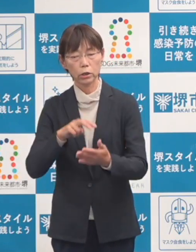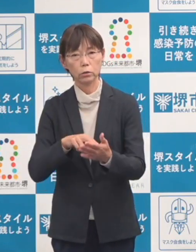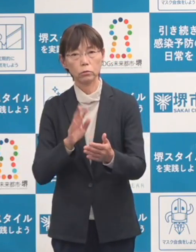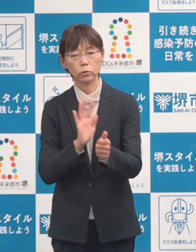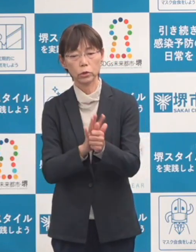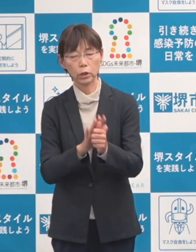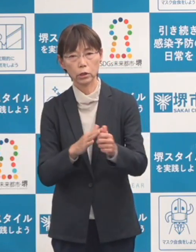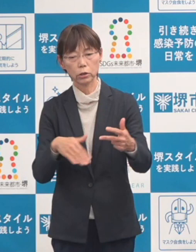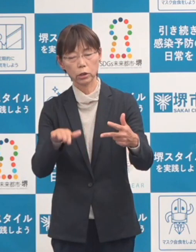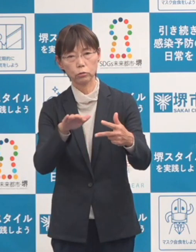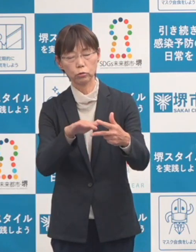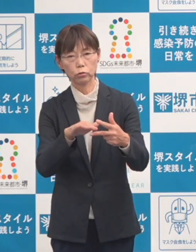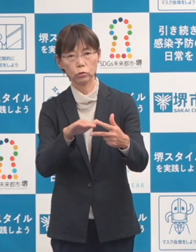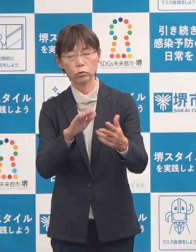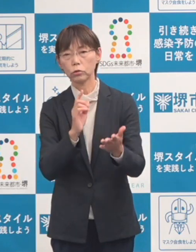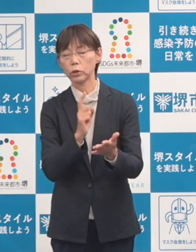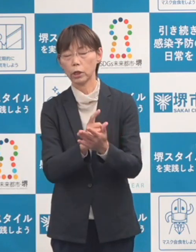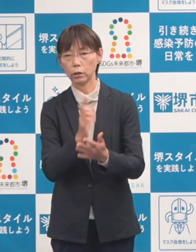ず、